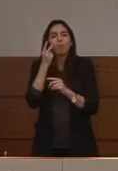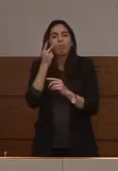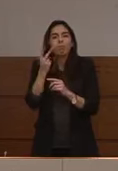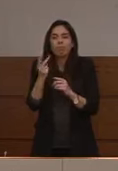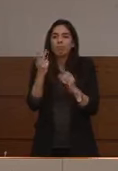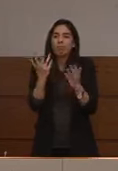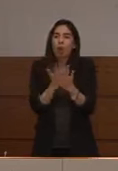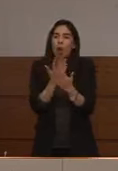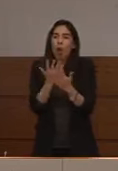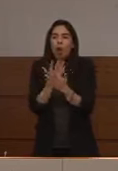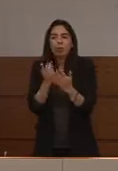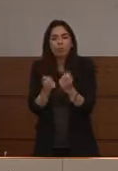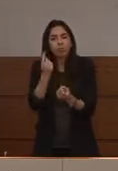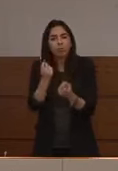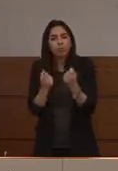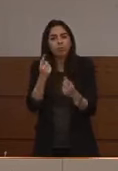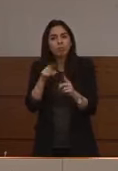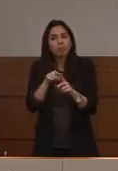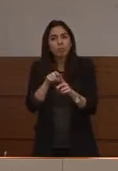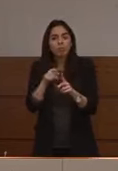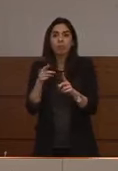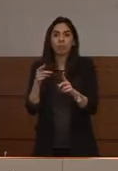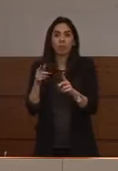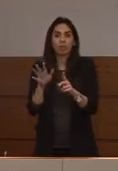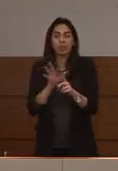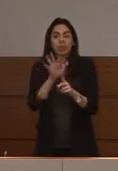che in qualche misura fa